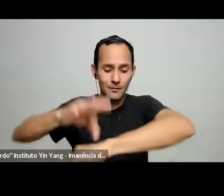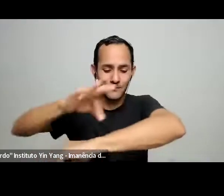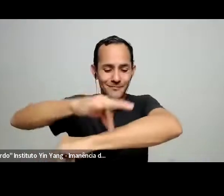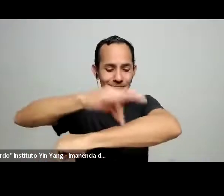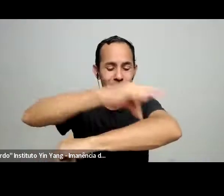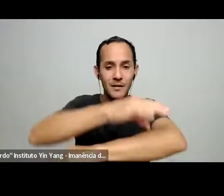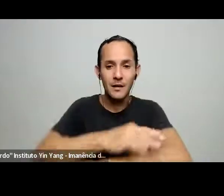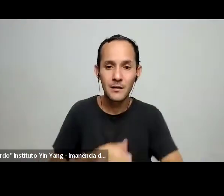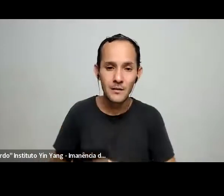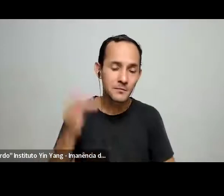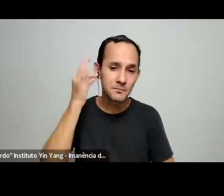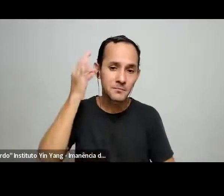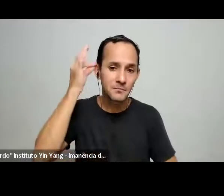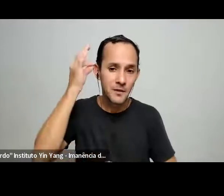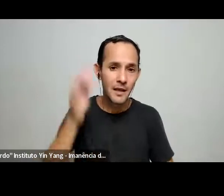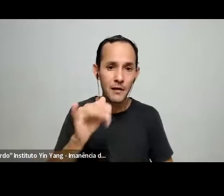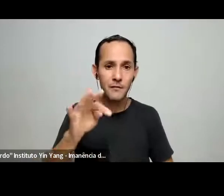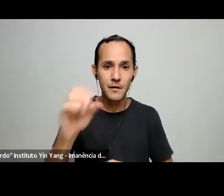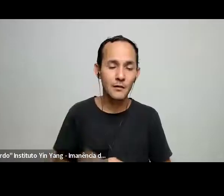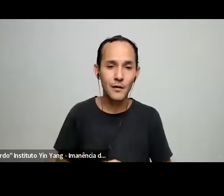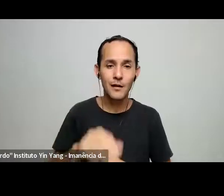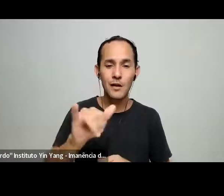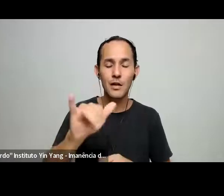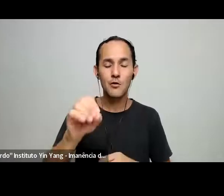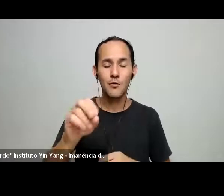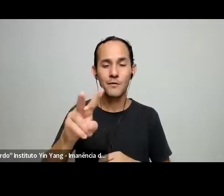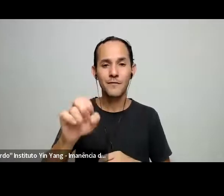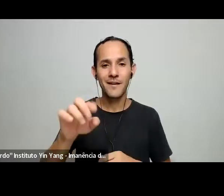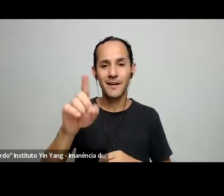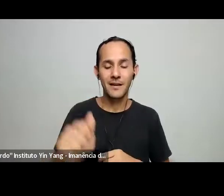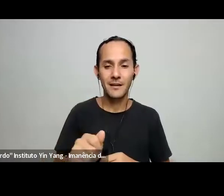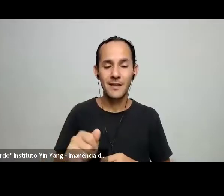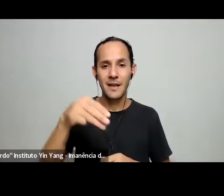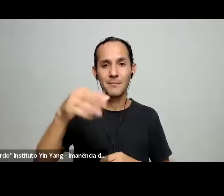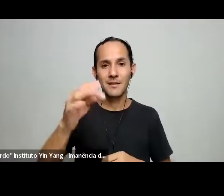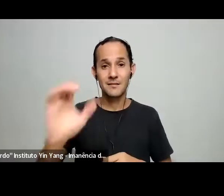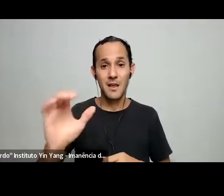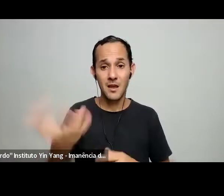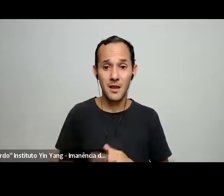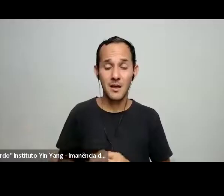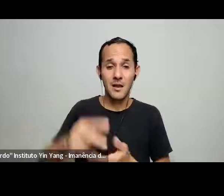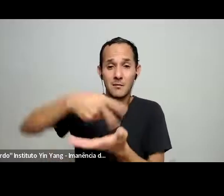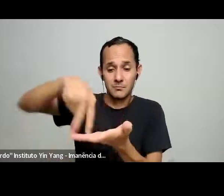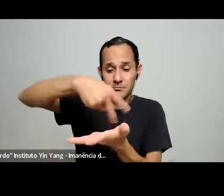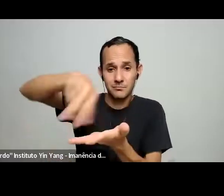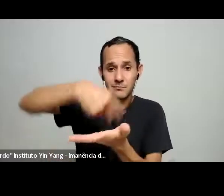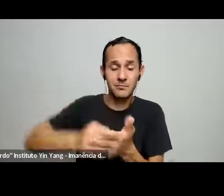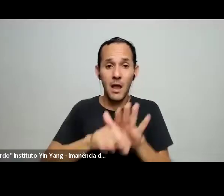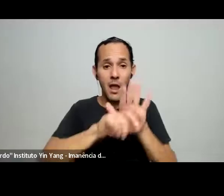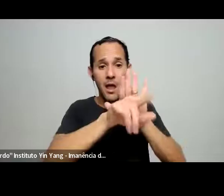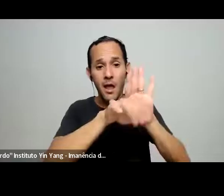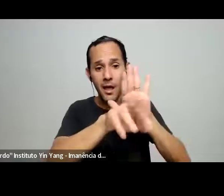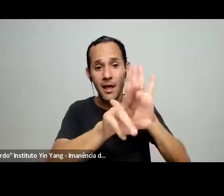a fitoterapia, a Ayurveda, yoga, medicina chinesa, dança circular, Reiki. Reiki,